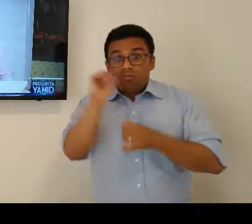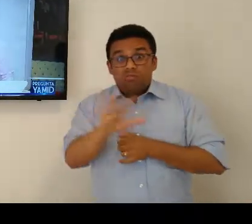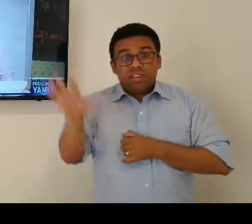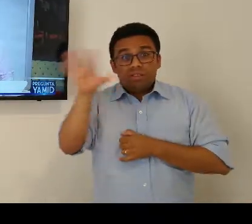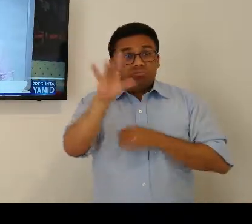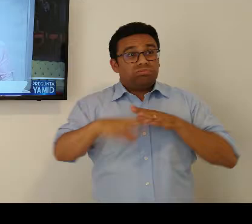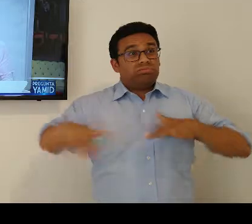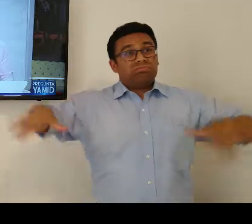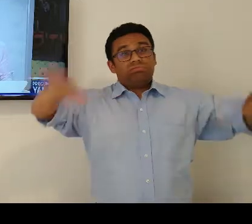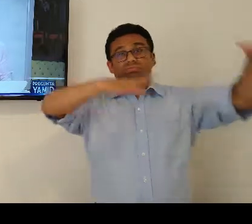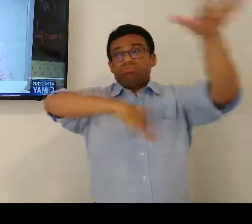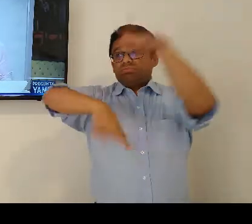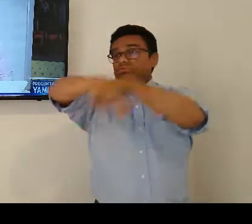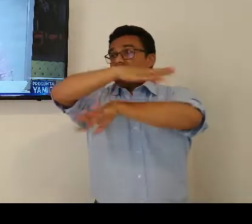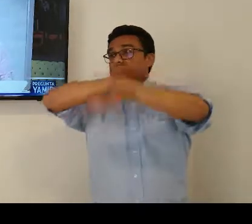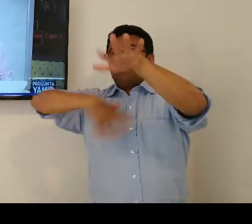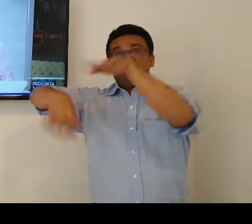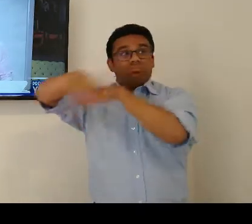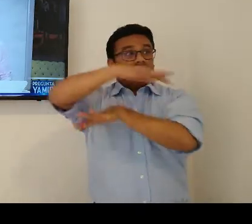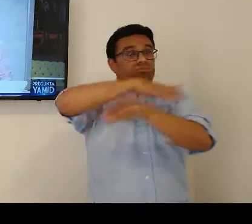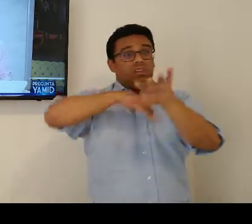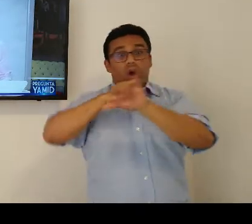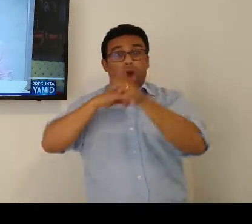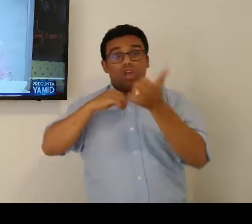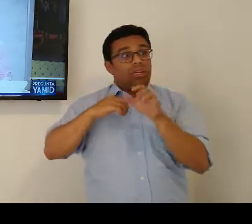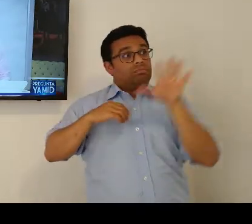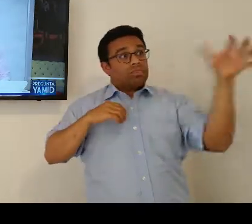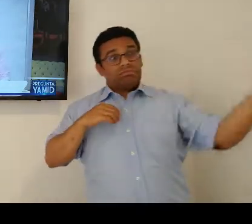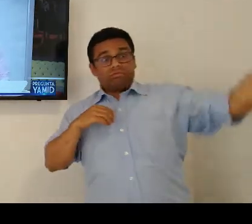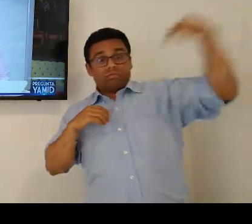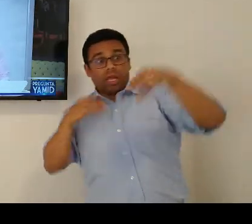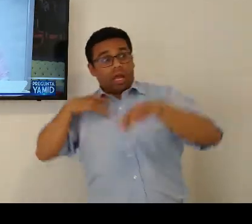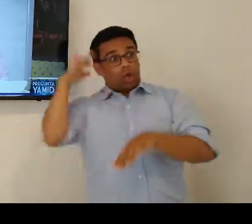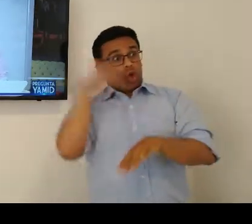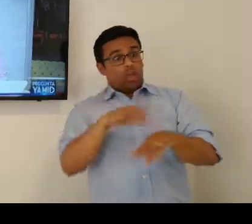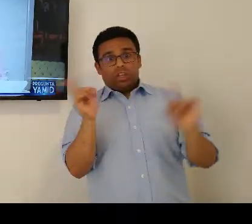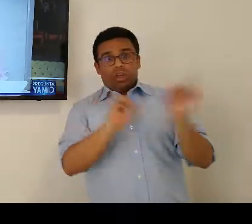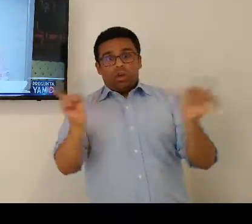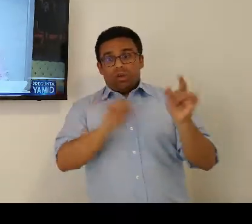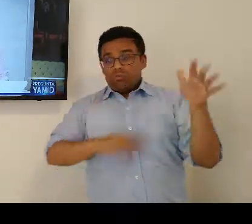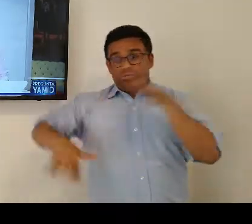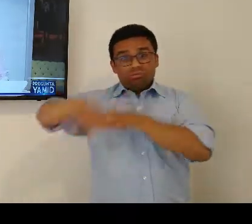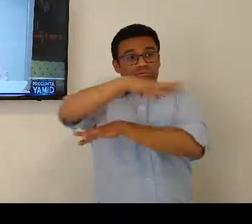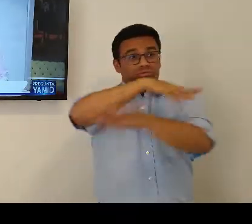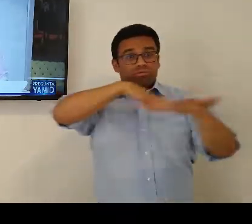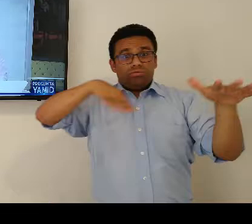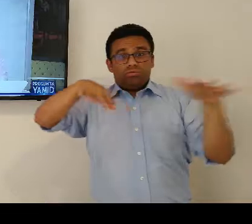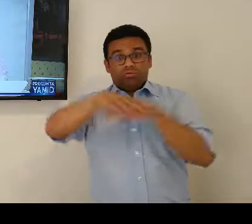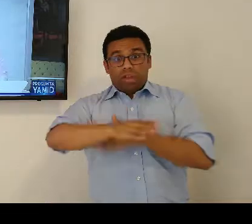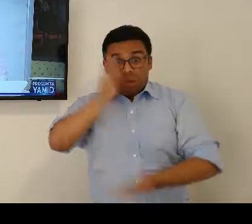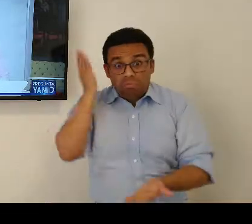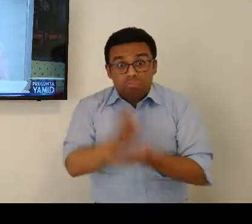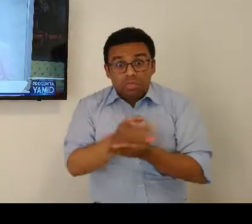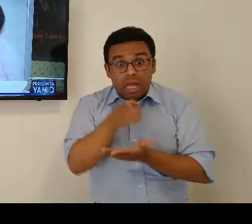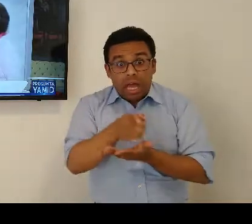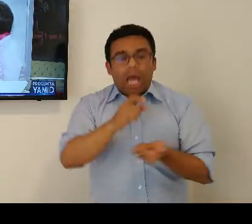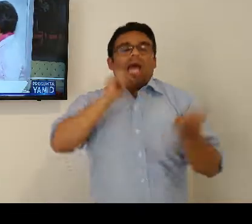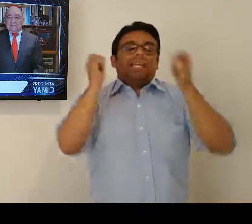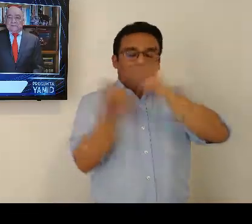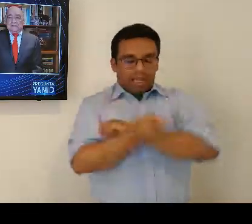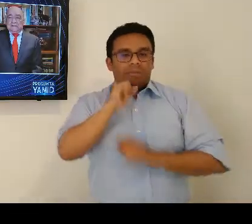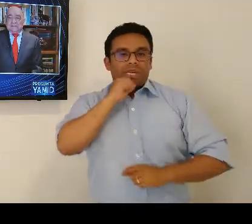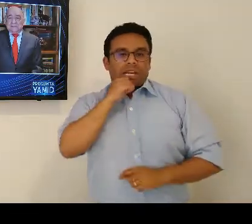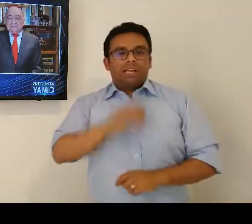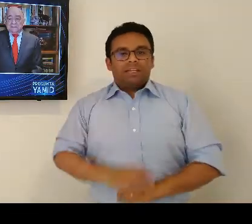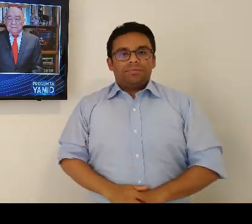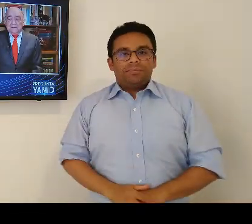ningún contacto con alguien del exterior, deberíamos pensar en pasar a alerta naranja. Por ahora, no se han dado esas condiciones.